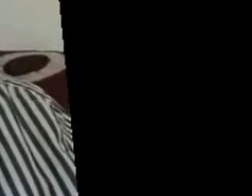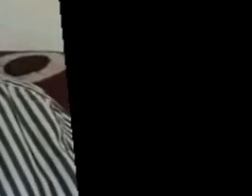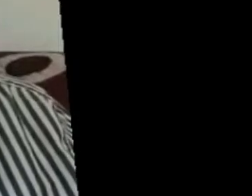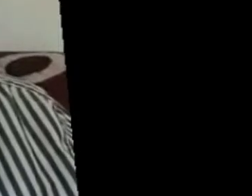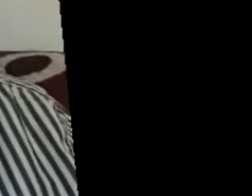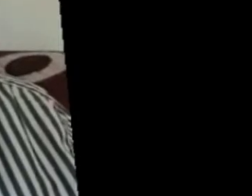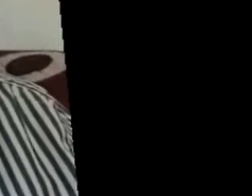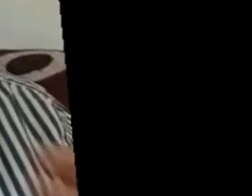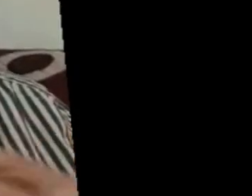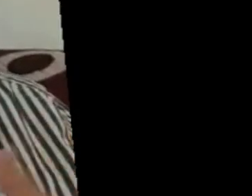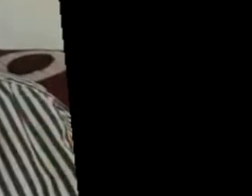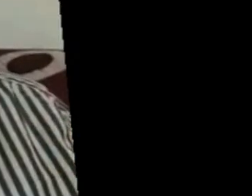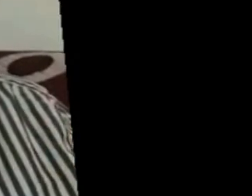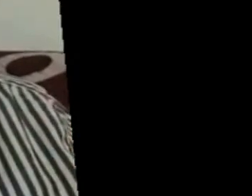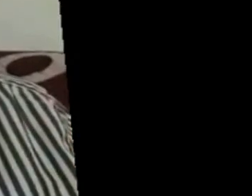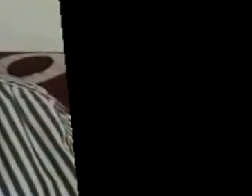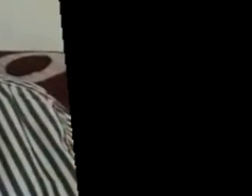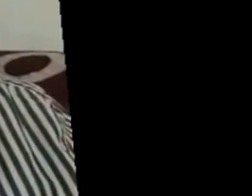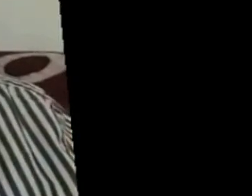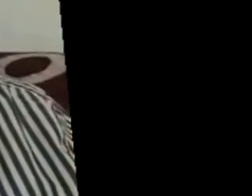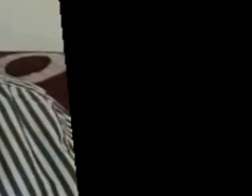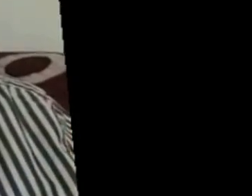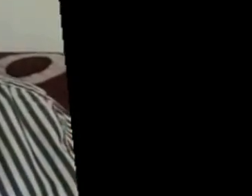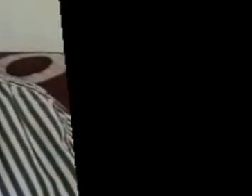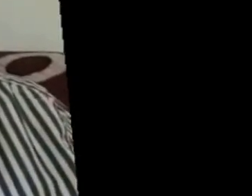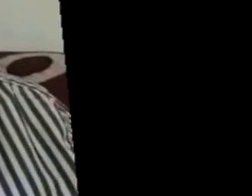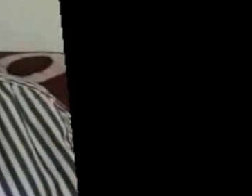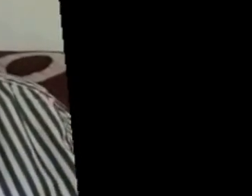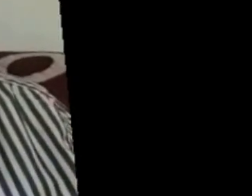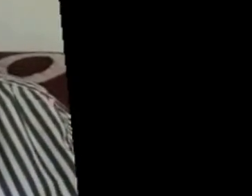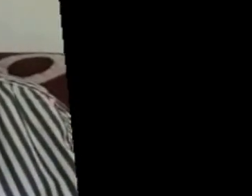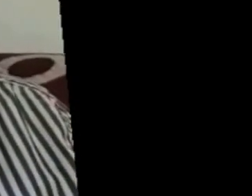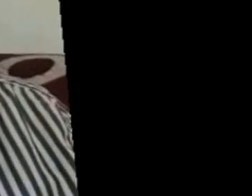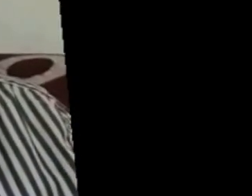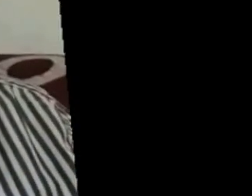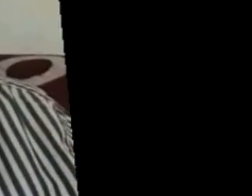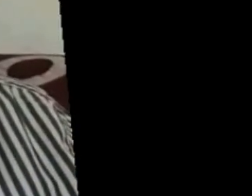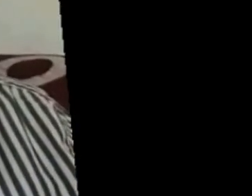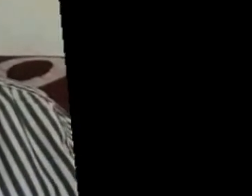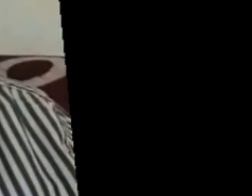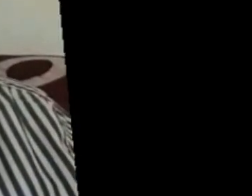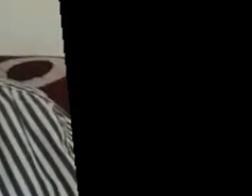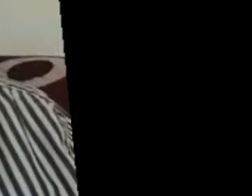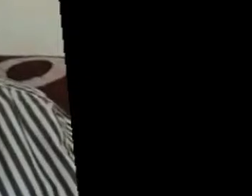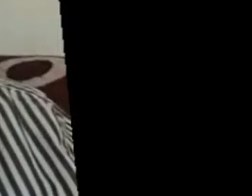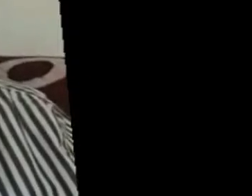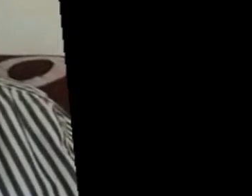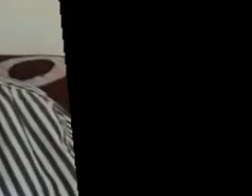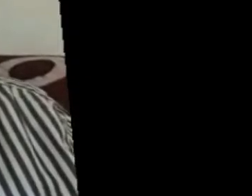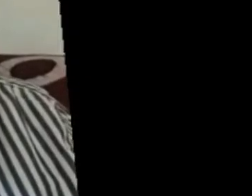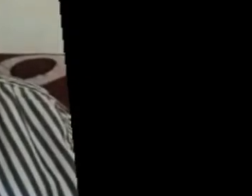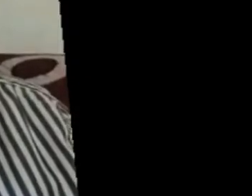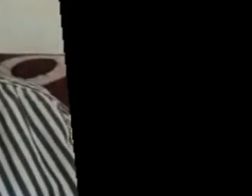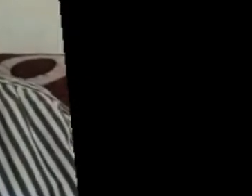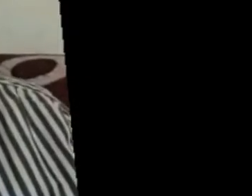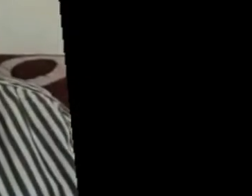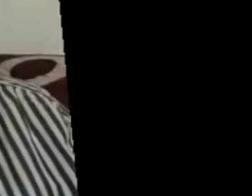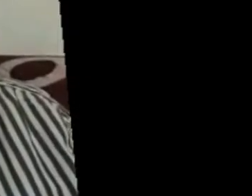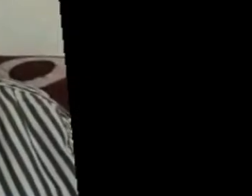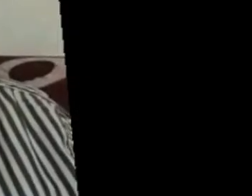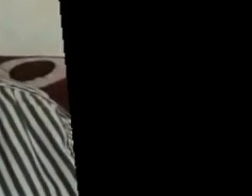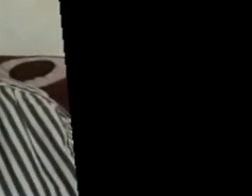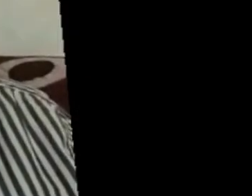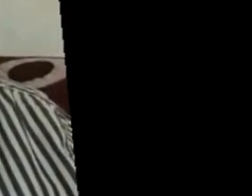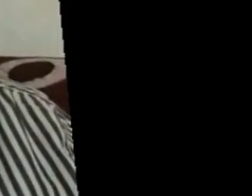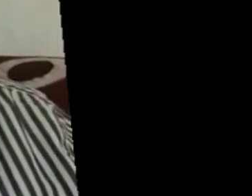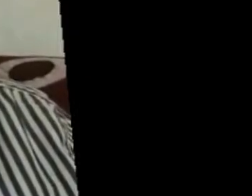ensinar eles. E o que eu aprendi lá, eles passam para mim, né? Então, é isso que eu tenho para assim, falar da